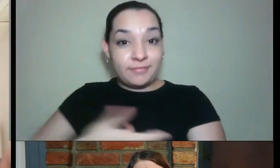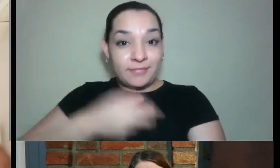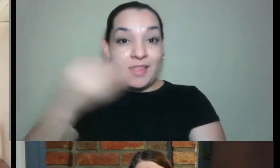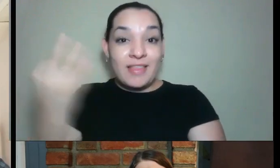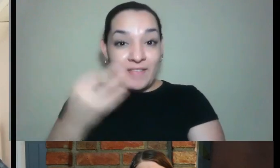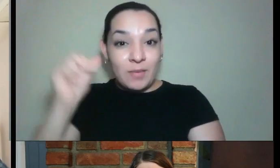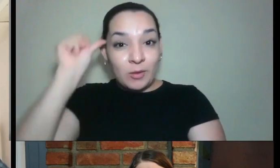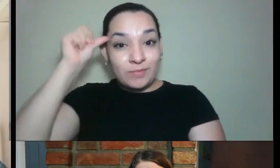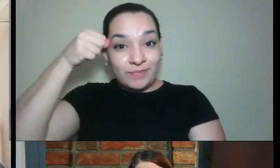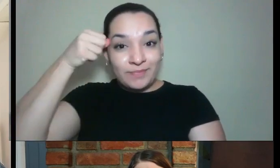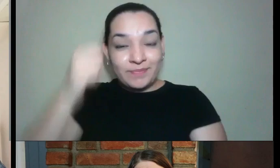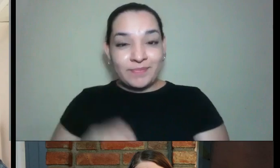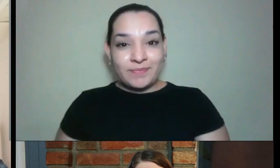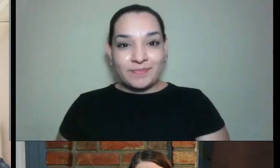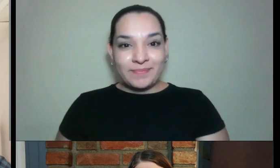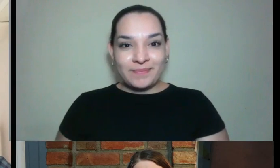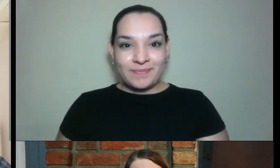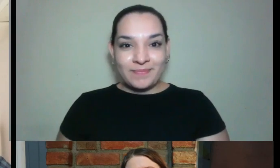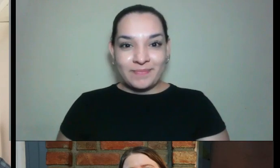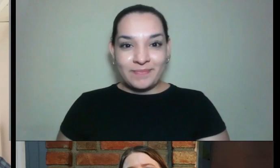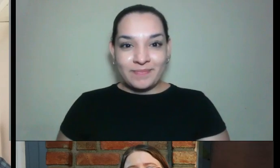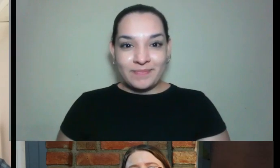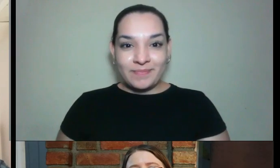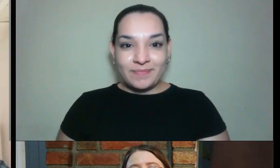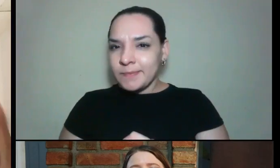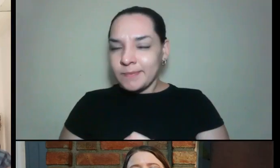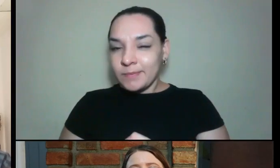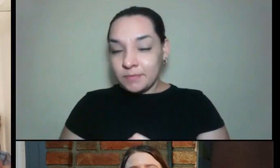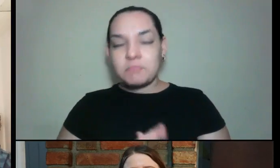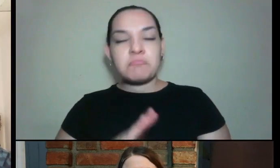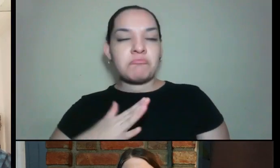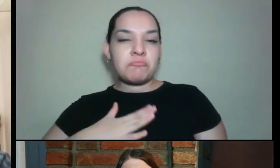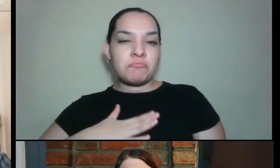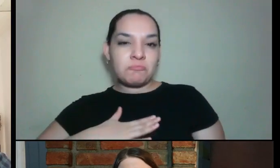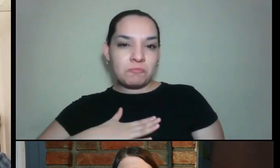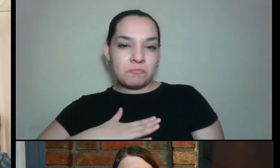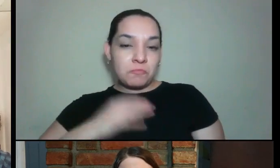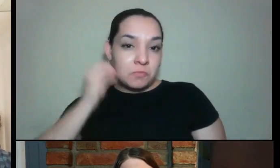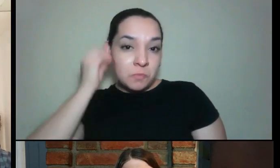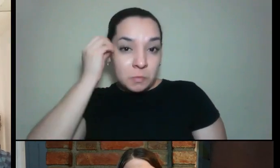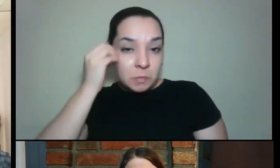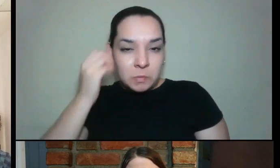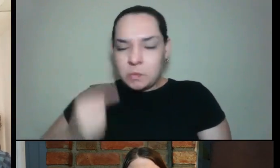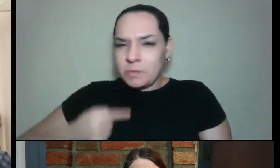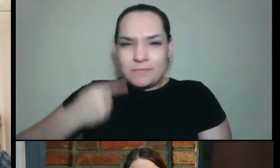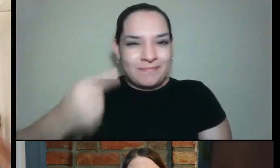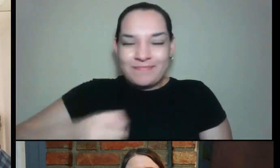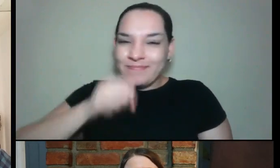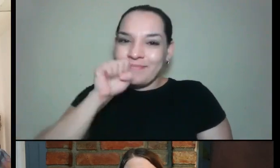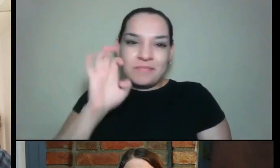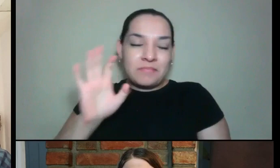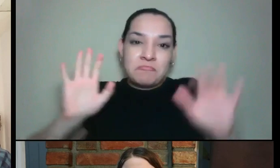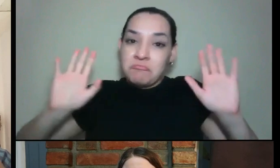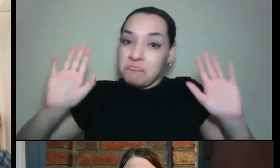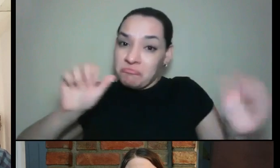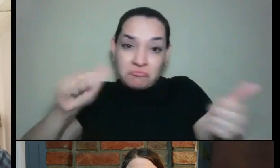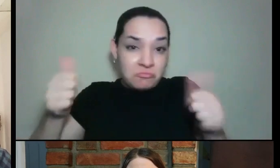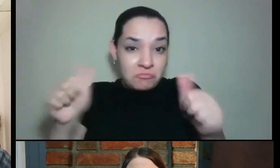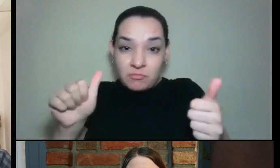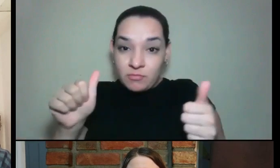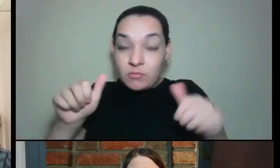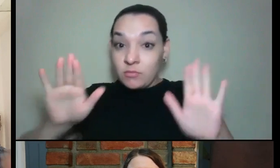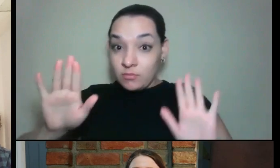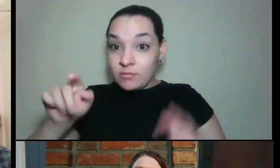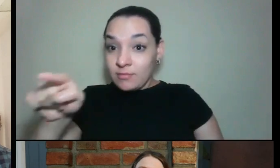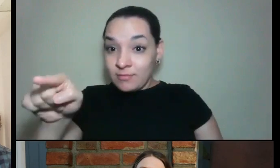algo que tenemos que tener presente y tenemos que tener en cuenta. Como siempre digo, depende de